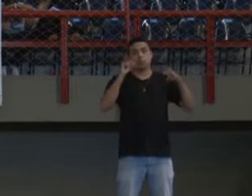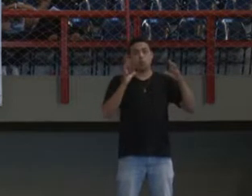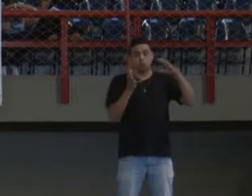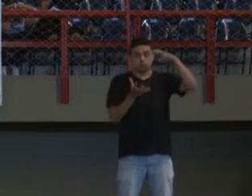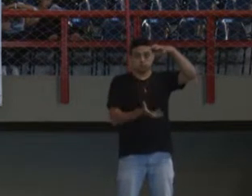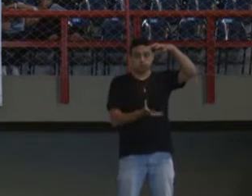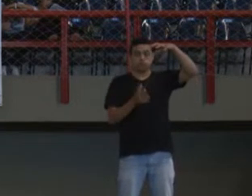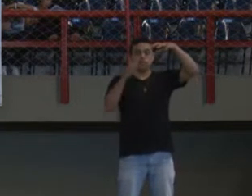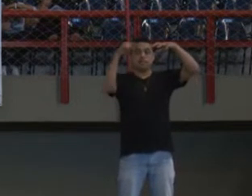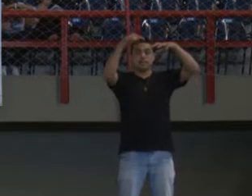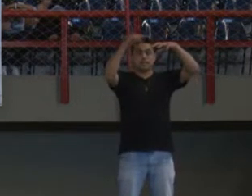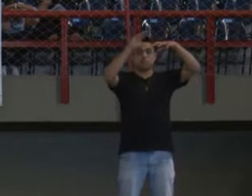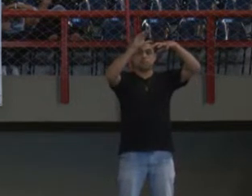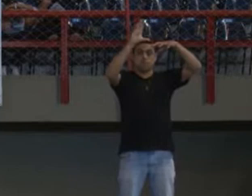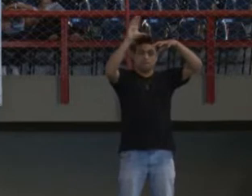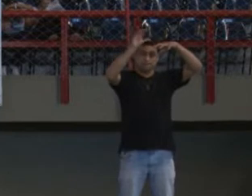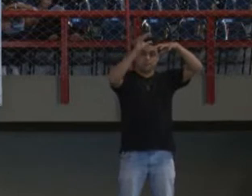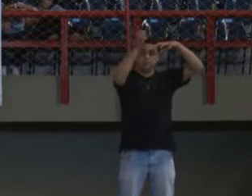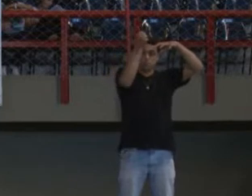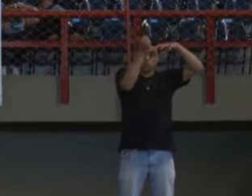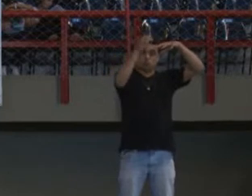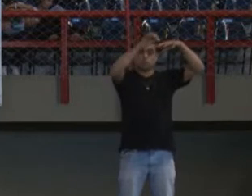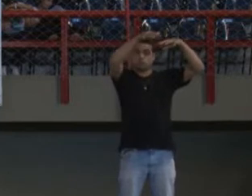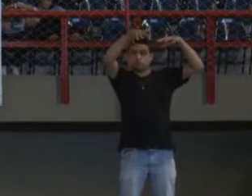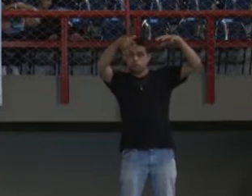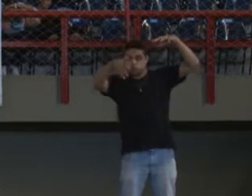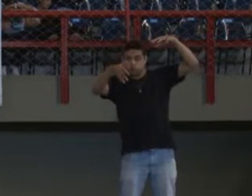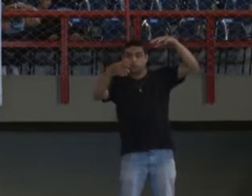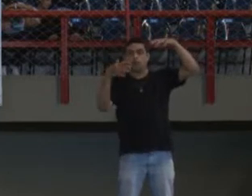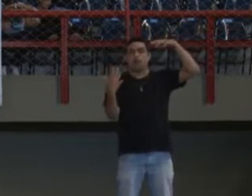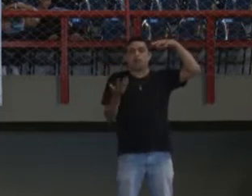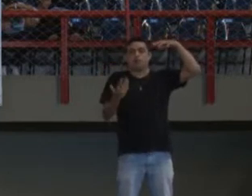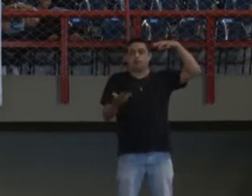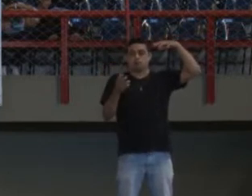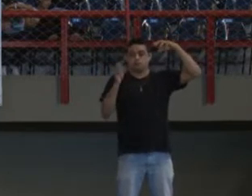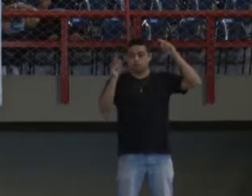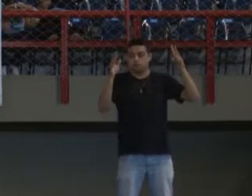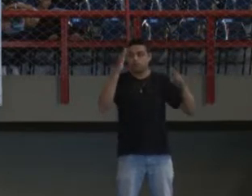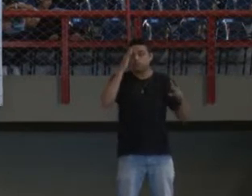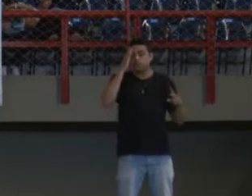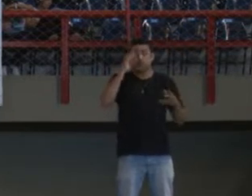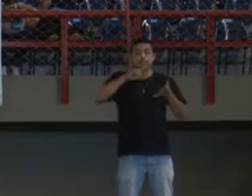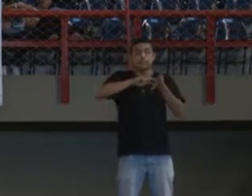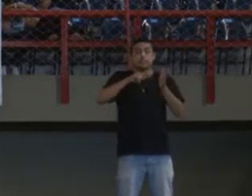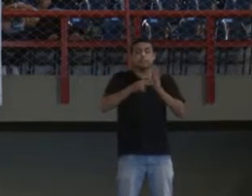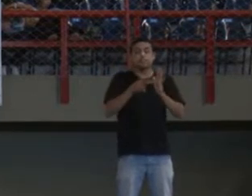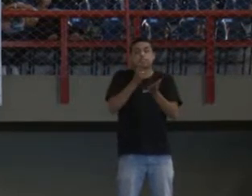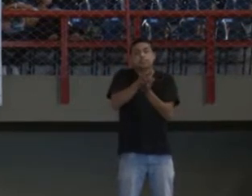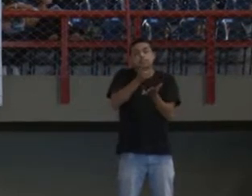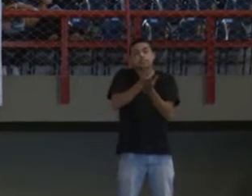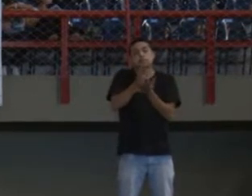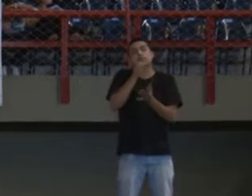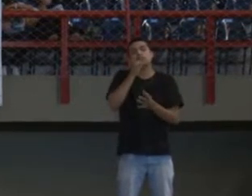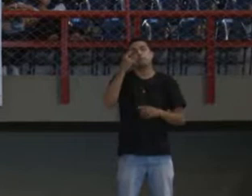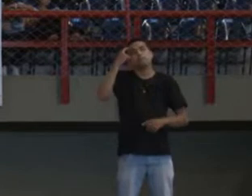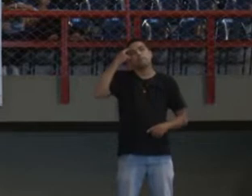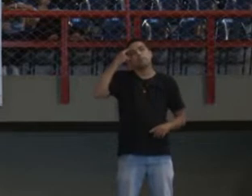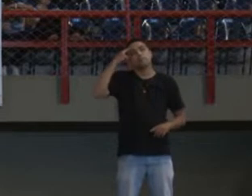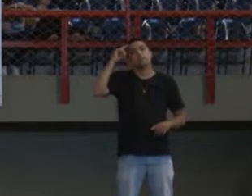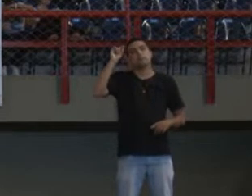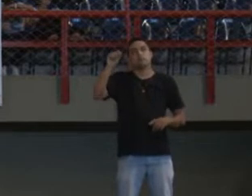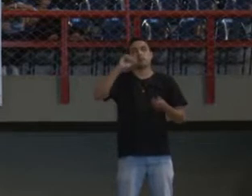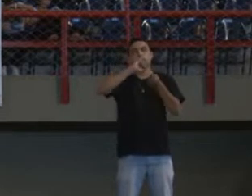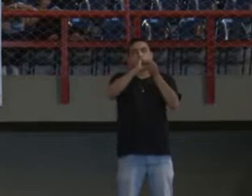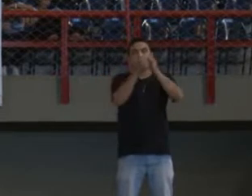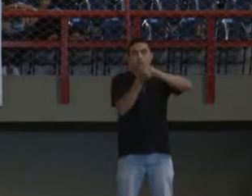para menor pressão. Ficou claro? Isso quer dizer sempre que quando você pensar em